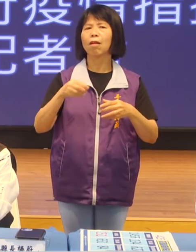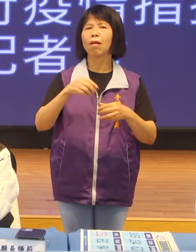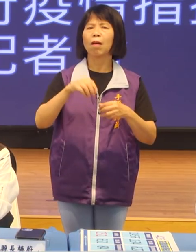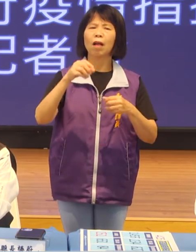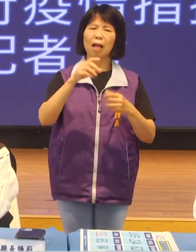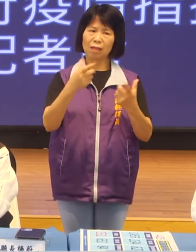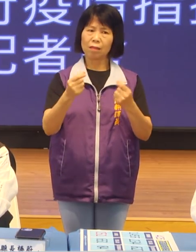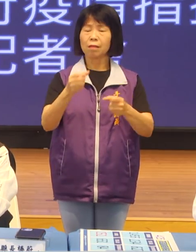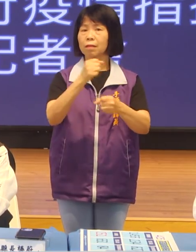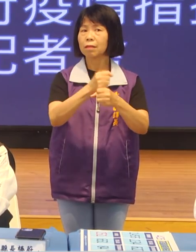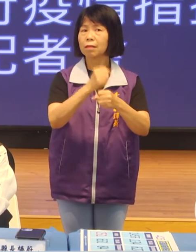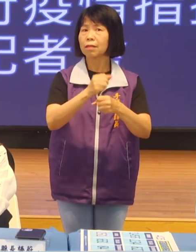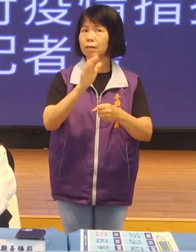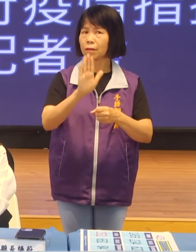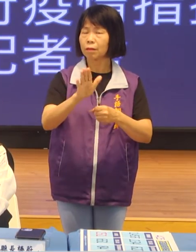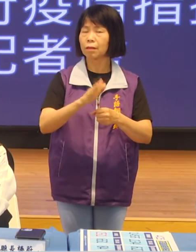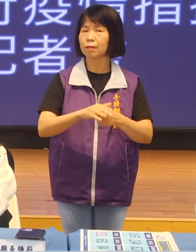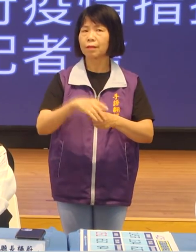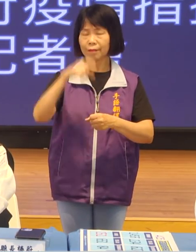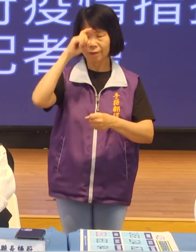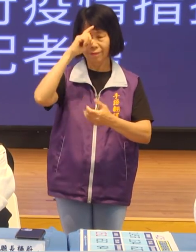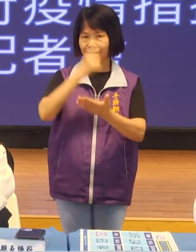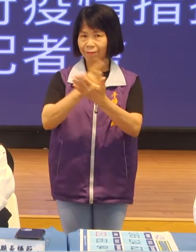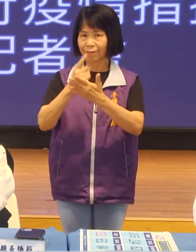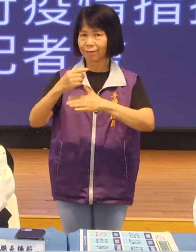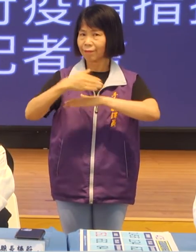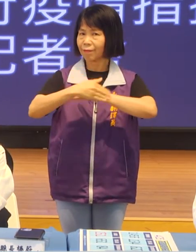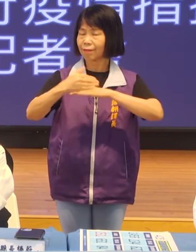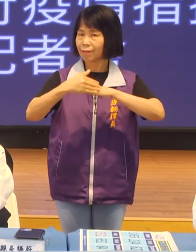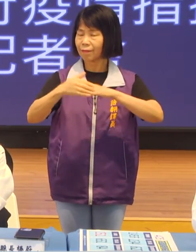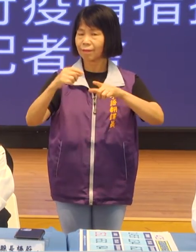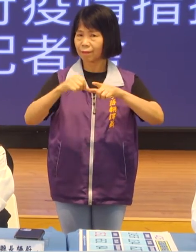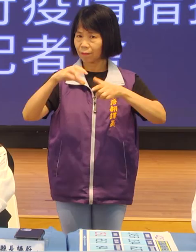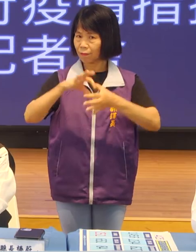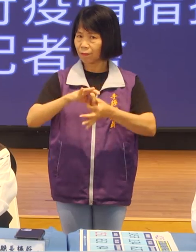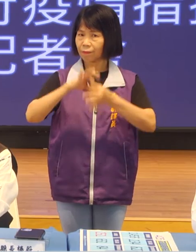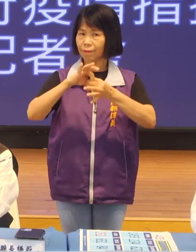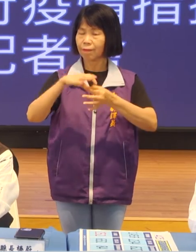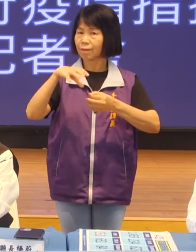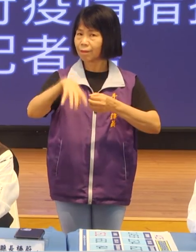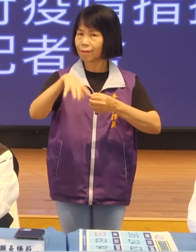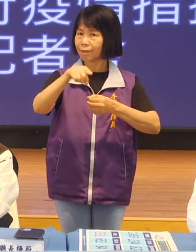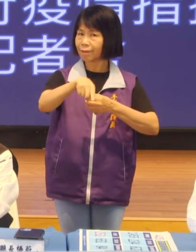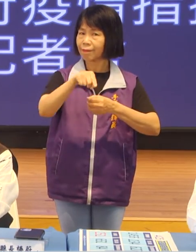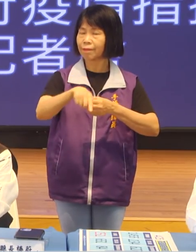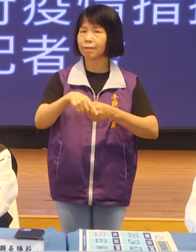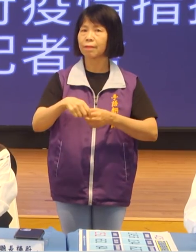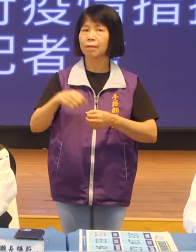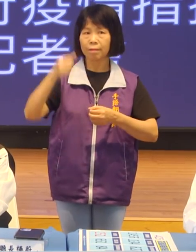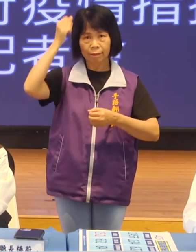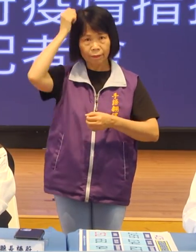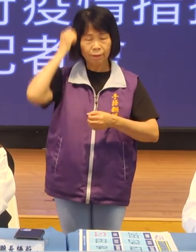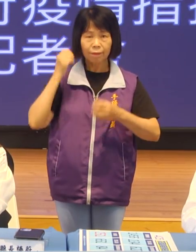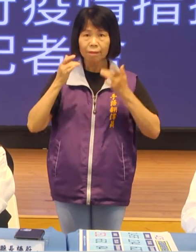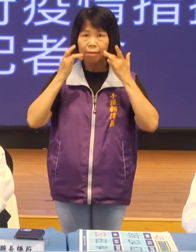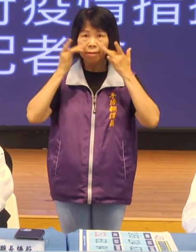的早市，所以请各乡镇公所有关于我们这个早市的部分也要注意我们